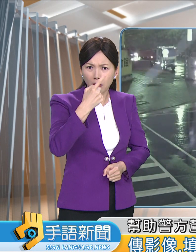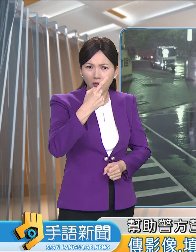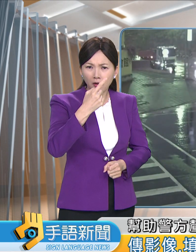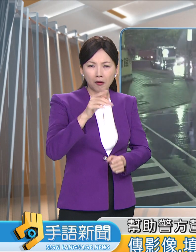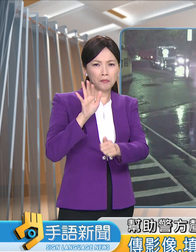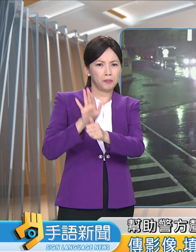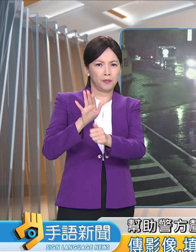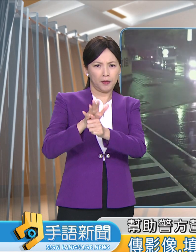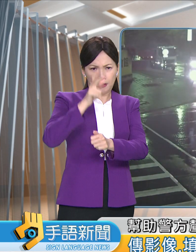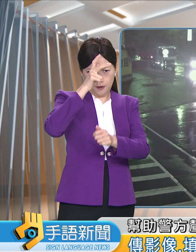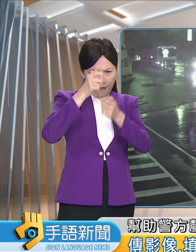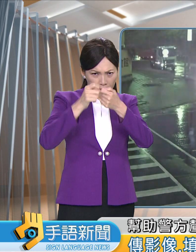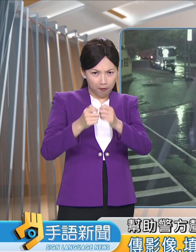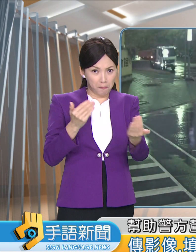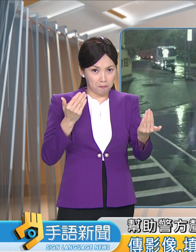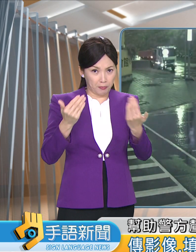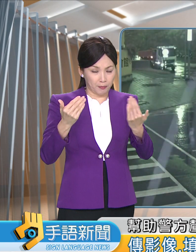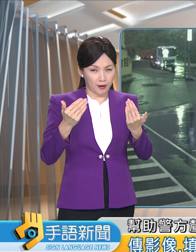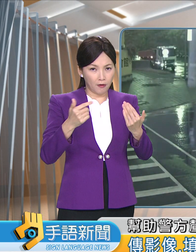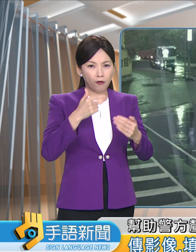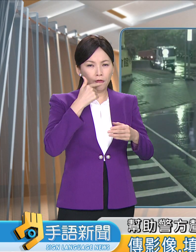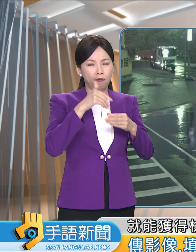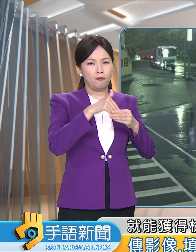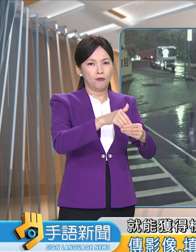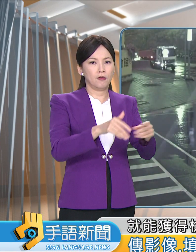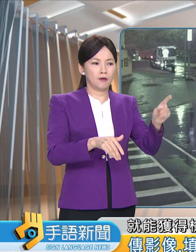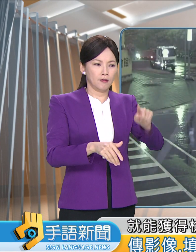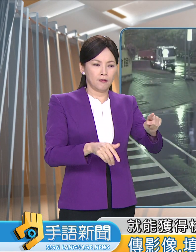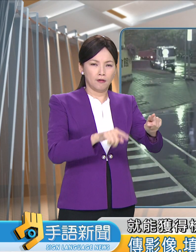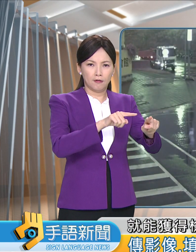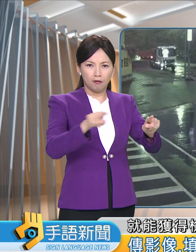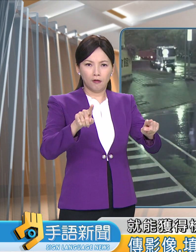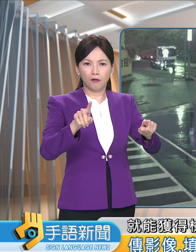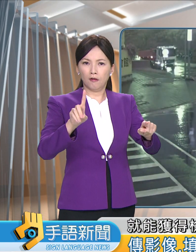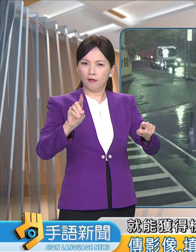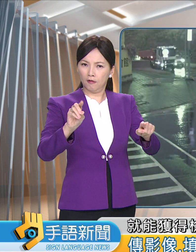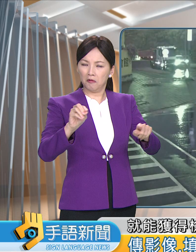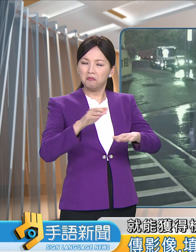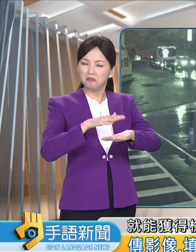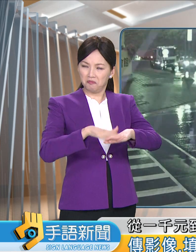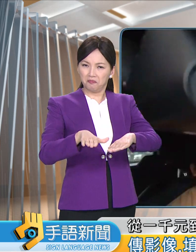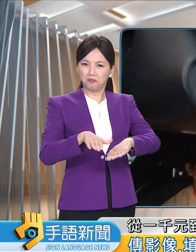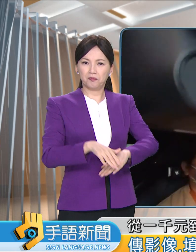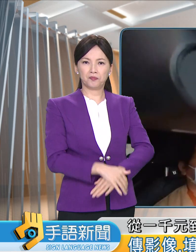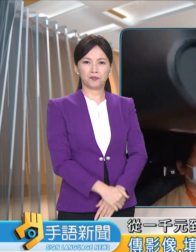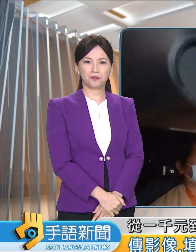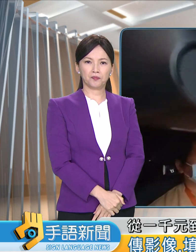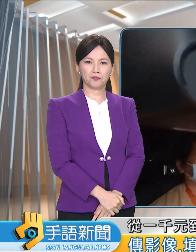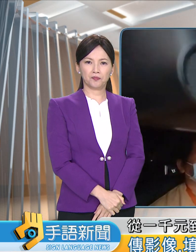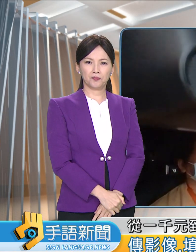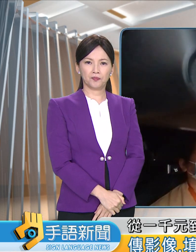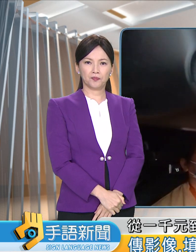警方釐清事故原因就能夠獲得檢舉獎勵金從一千元到一萬元不等